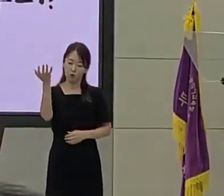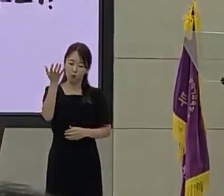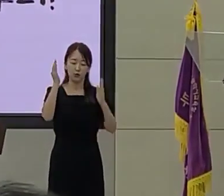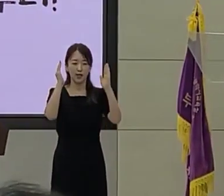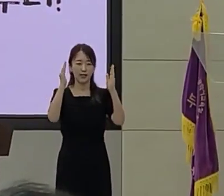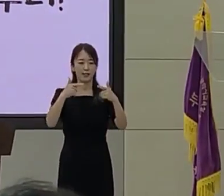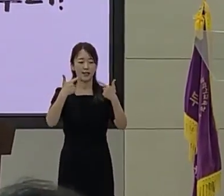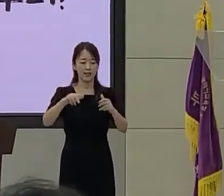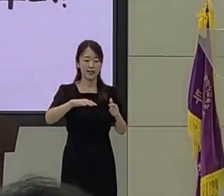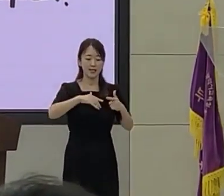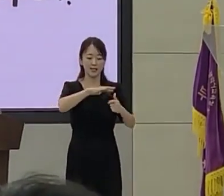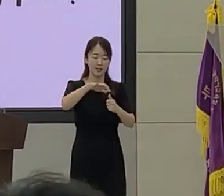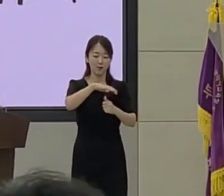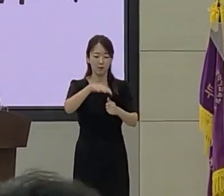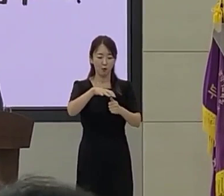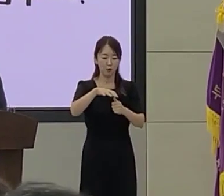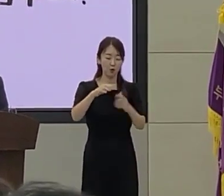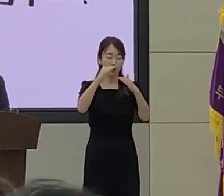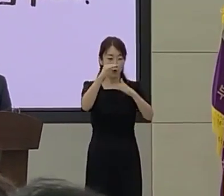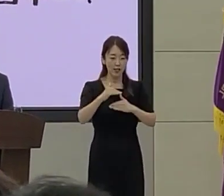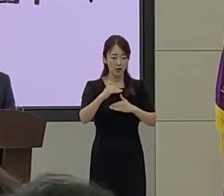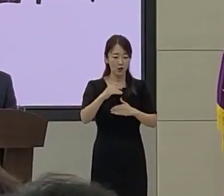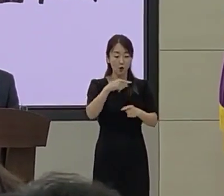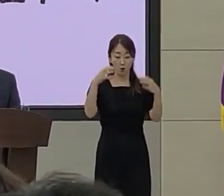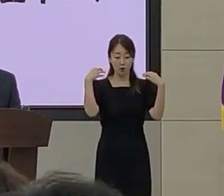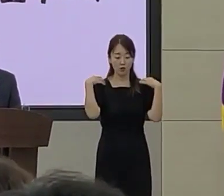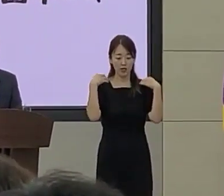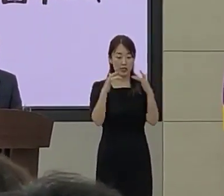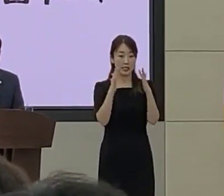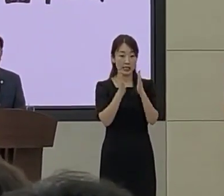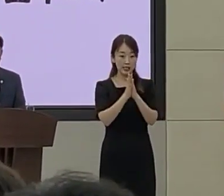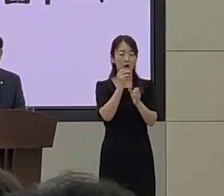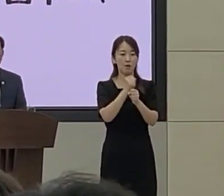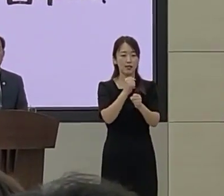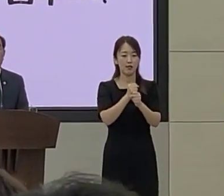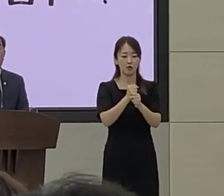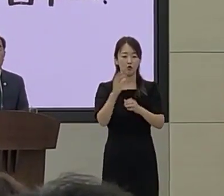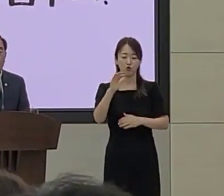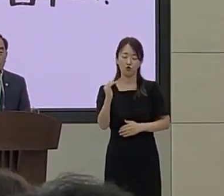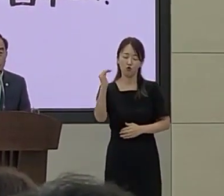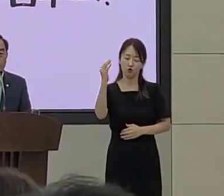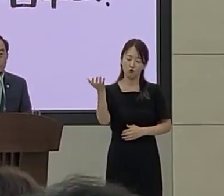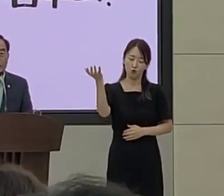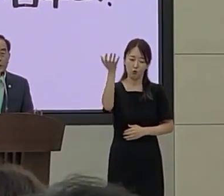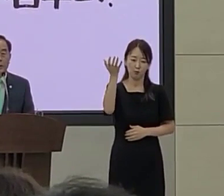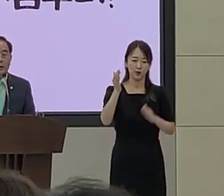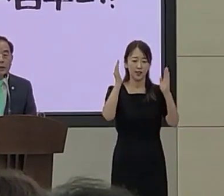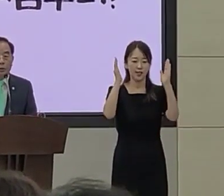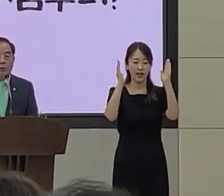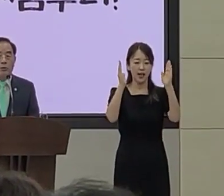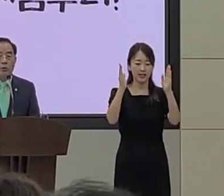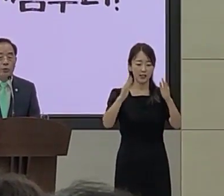학습형 넓은 교육과정을 우리 교육청에서 자체 개발 복합하여 수준 높은 학습형